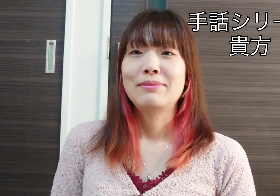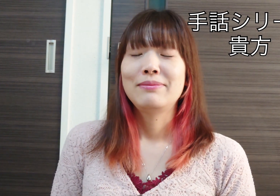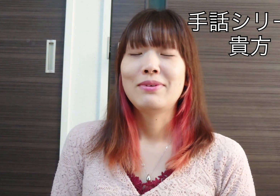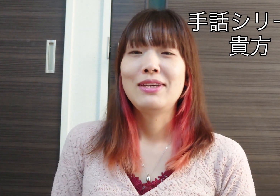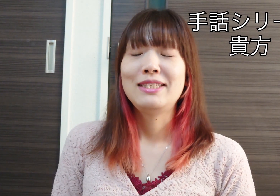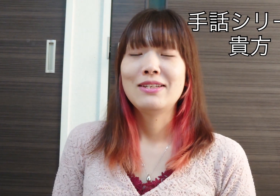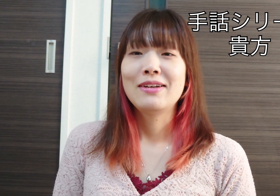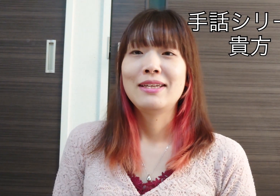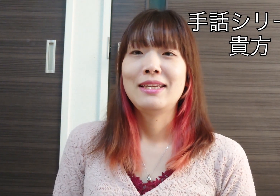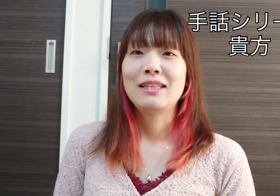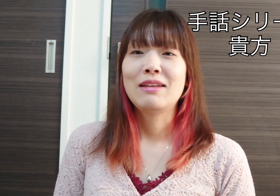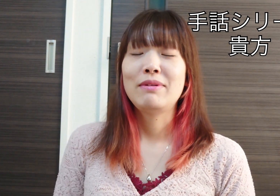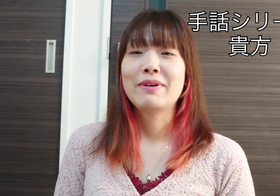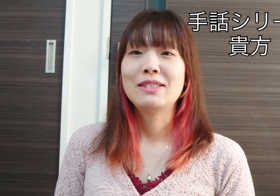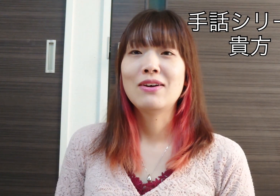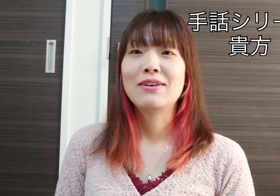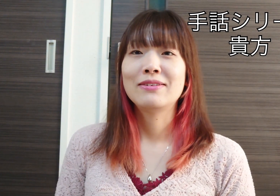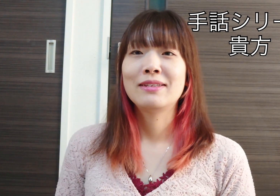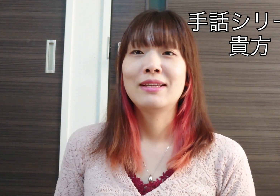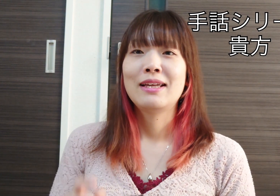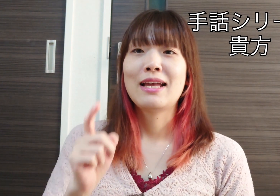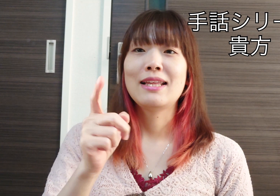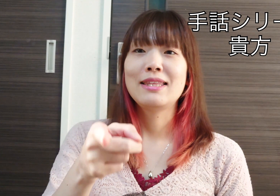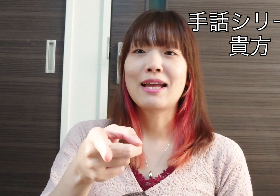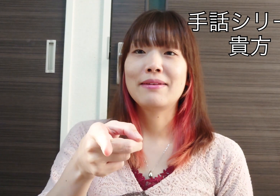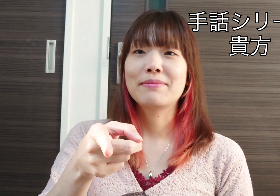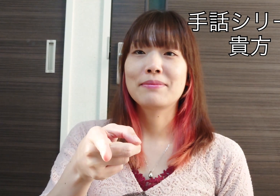もう一度やってみましょう。あなた、